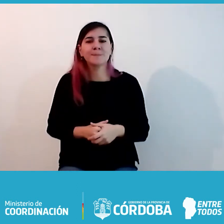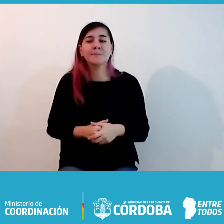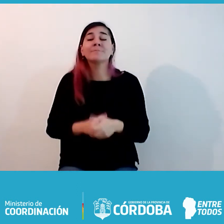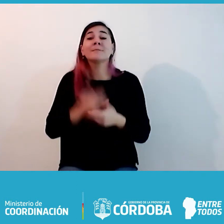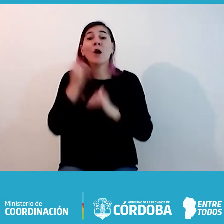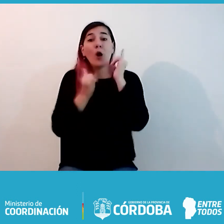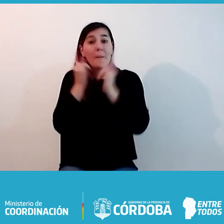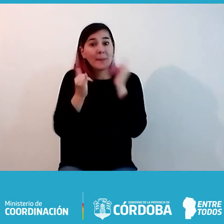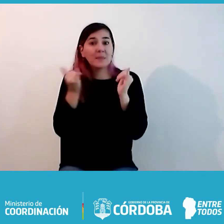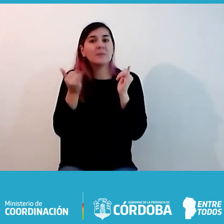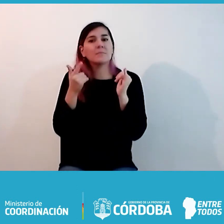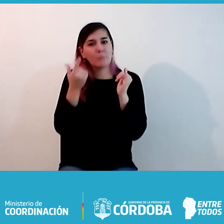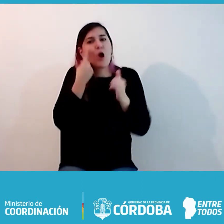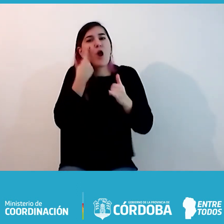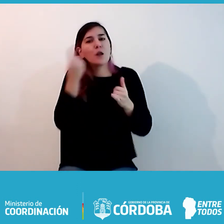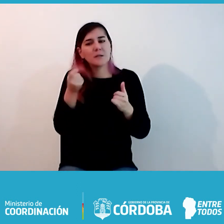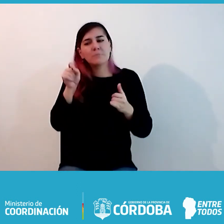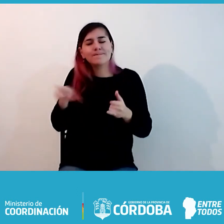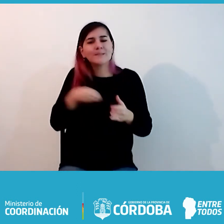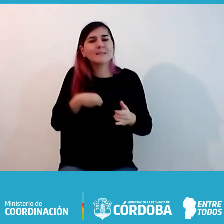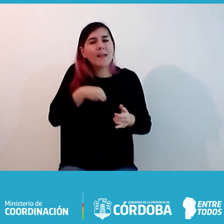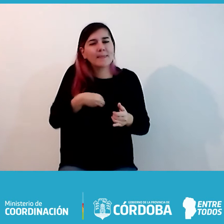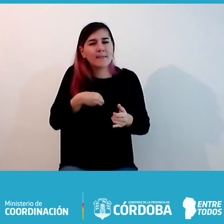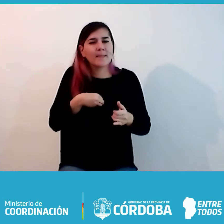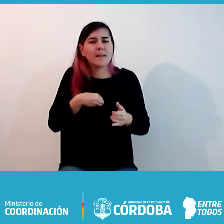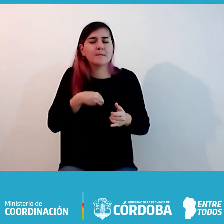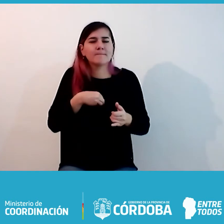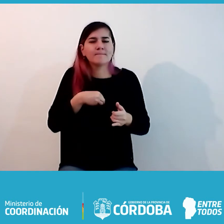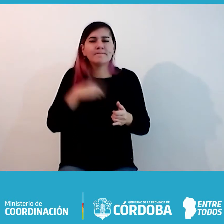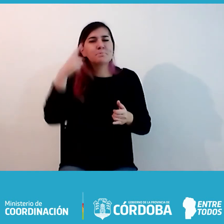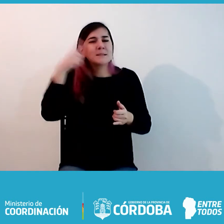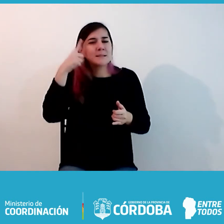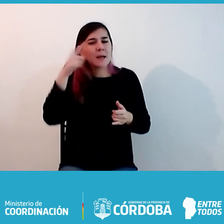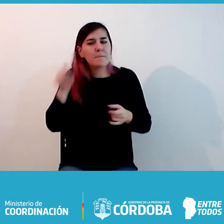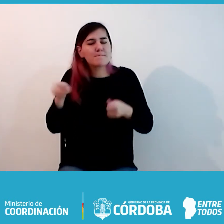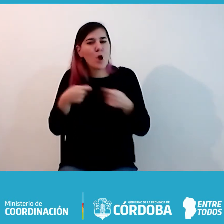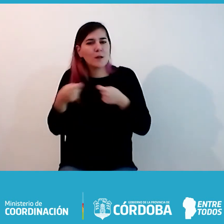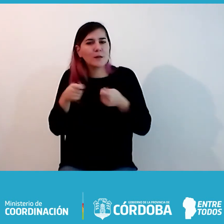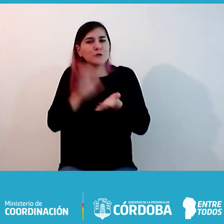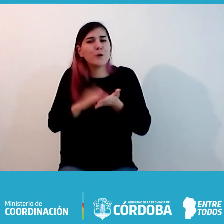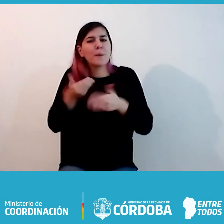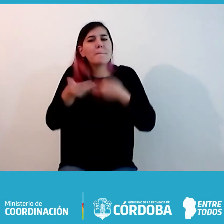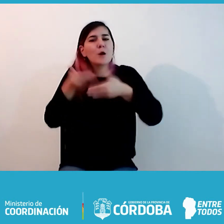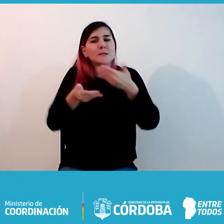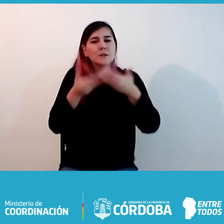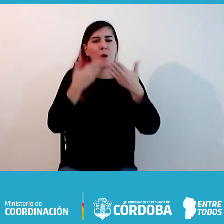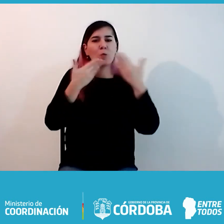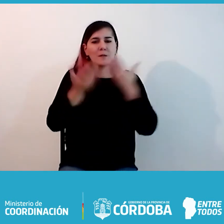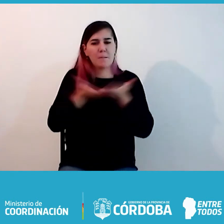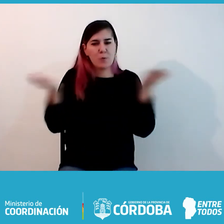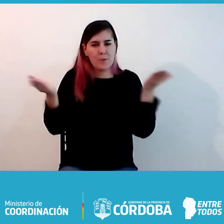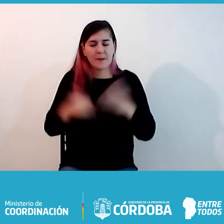Comenta que viene a dar a conocer su sentir y su pensar político sobre estos procesos de audiencia